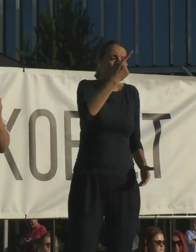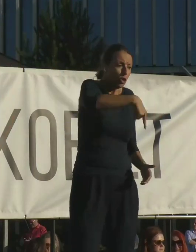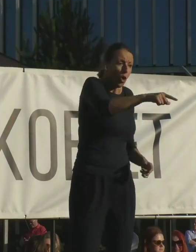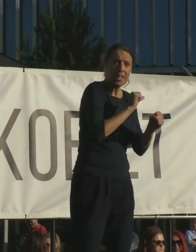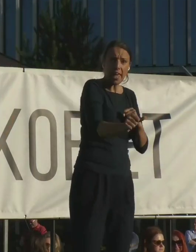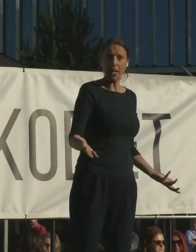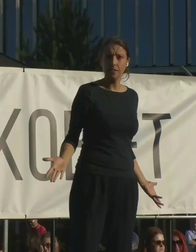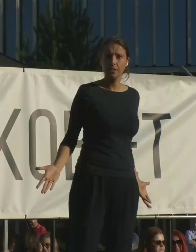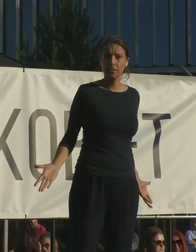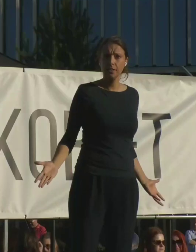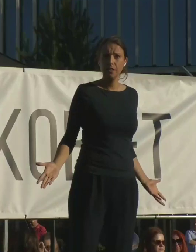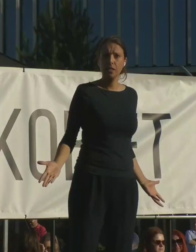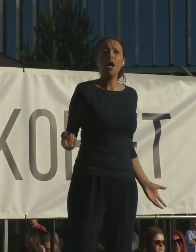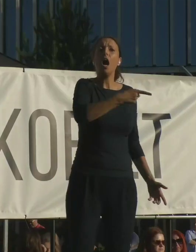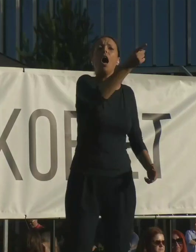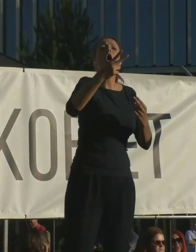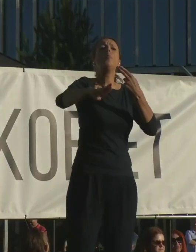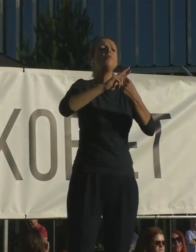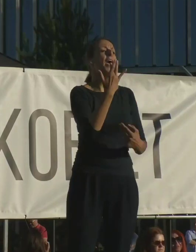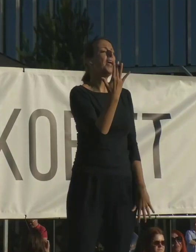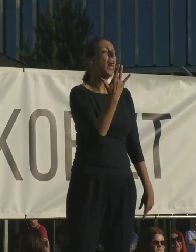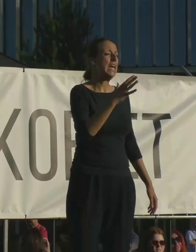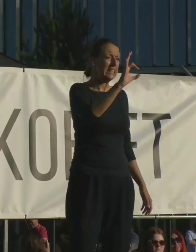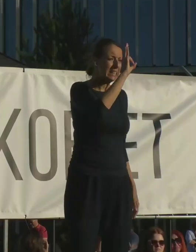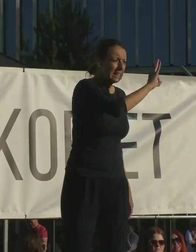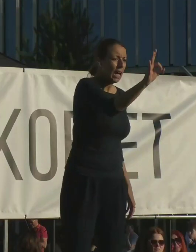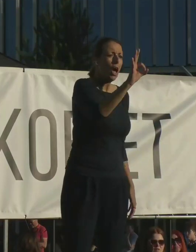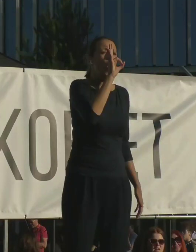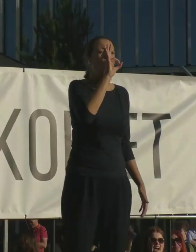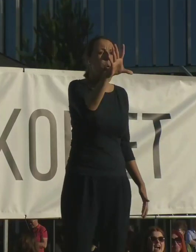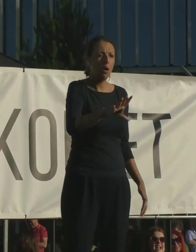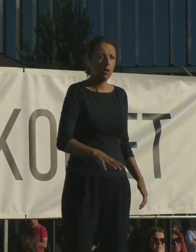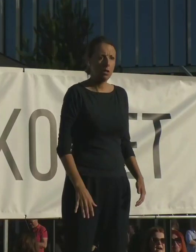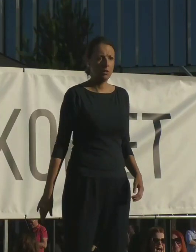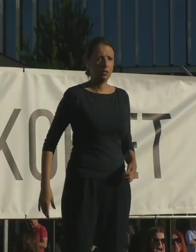istnieją. Ile dostaliśmy odpowiedzi? Zero!